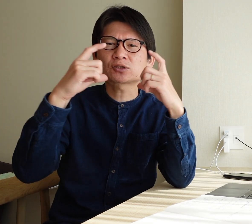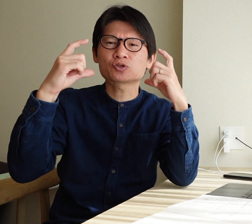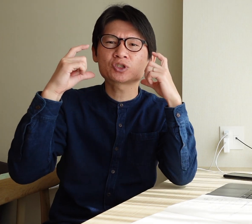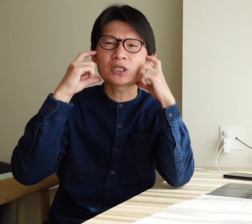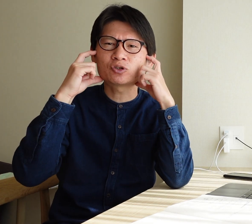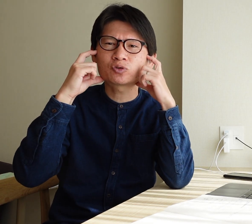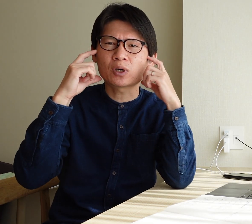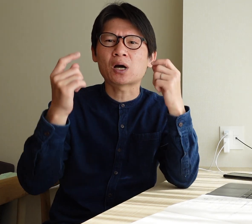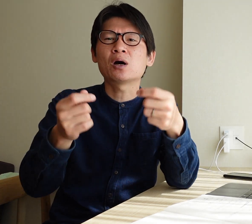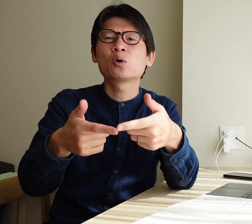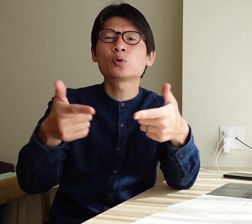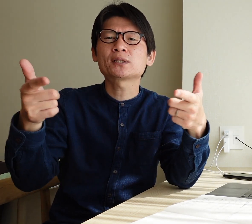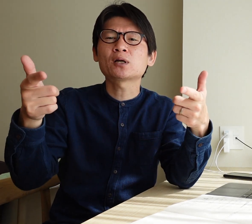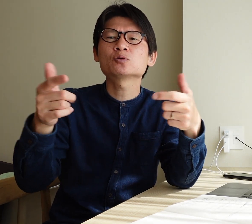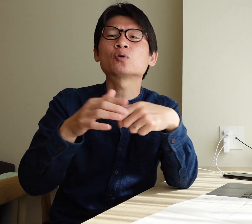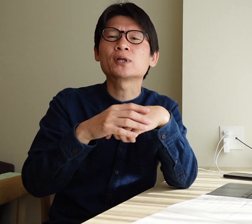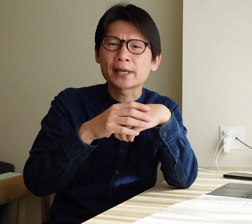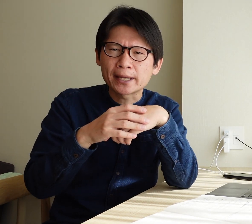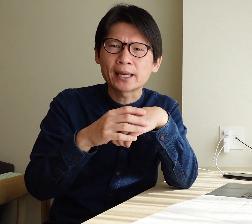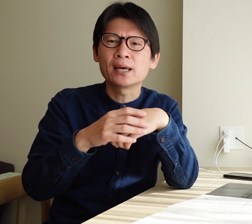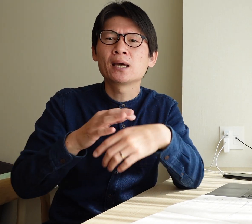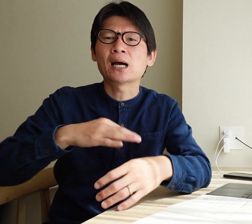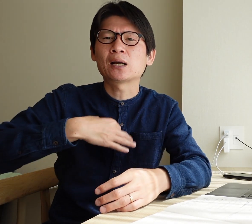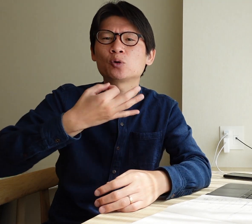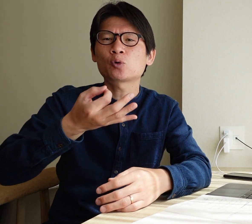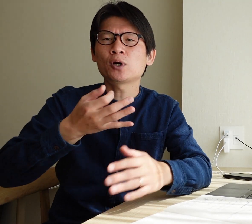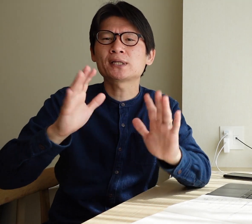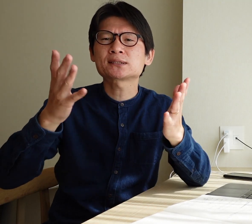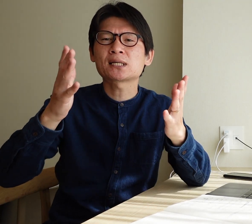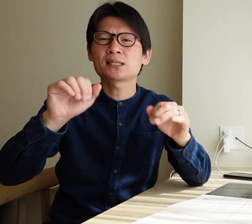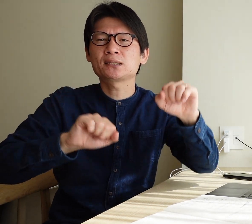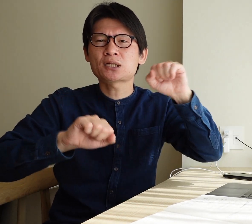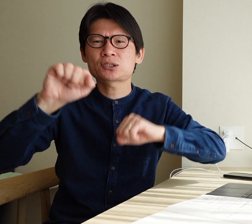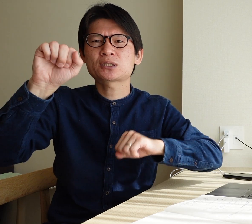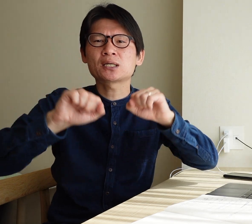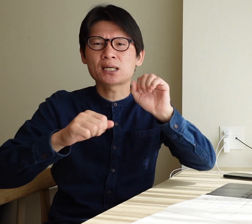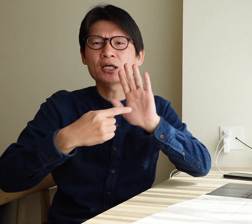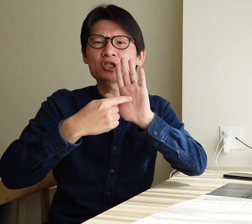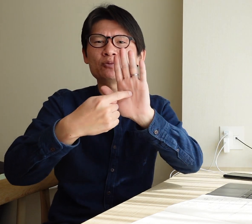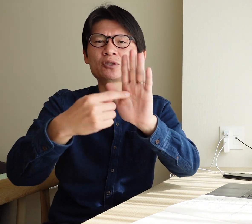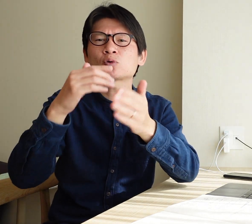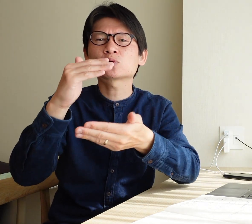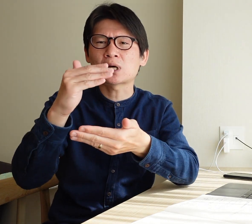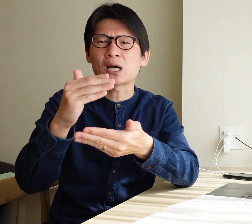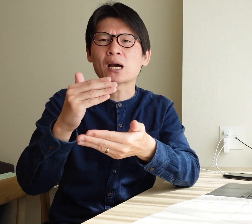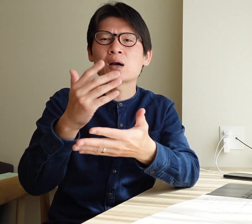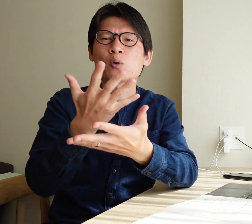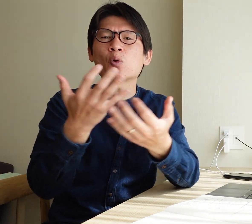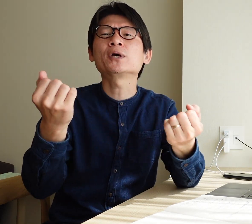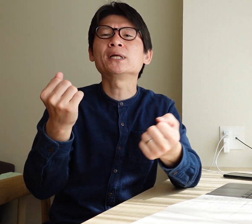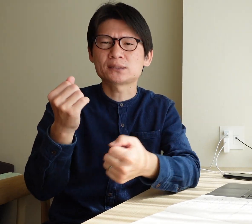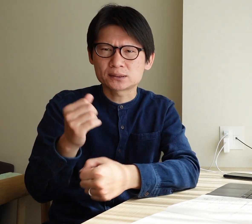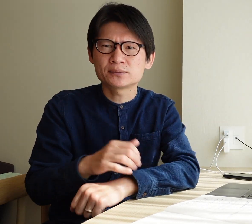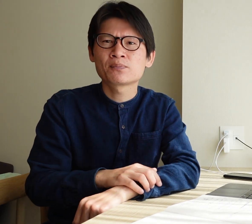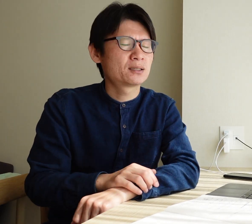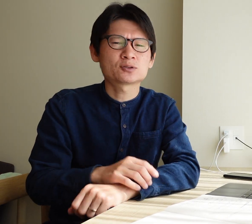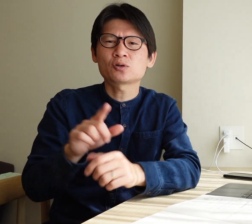してる人が増えてるので、声出さないでジェスチャーで示すことが多いです。その時